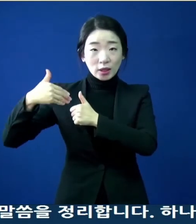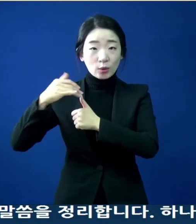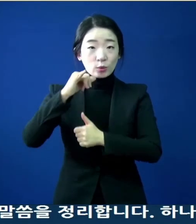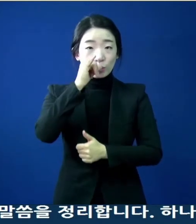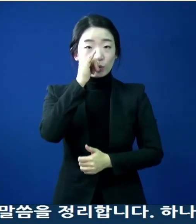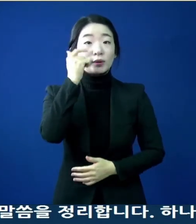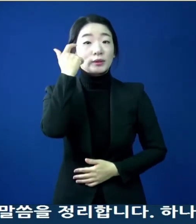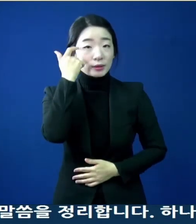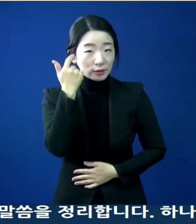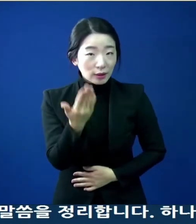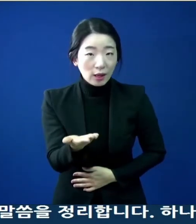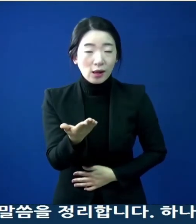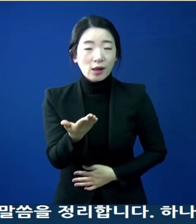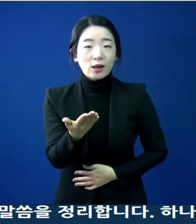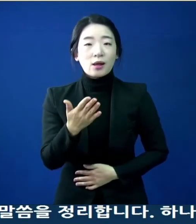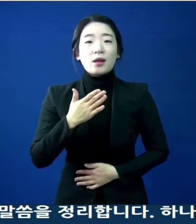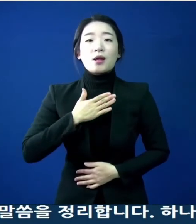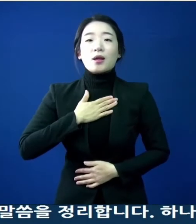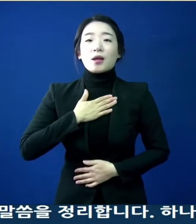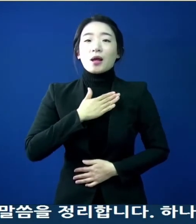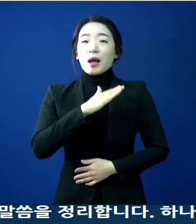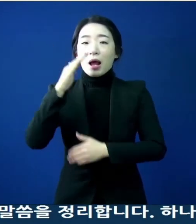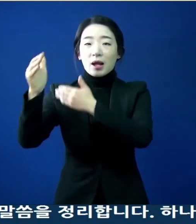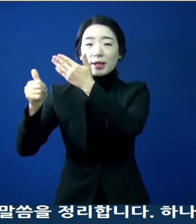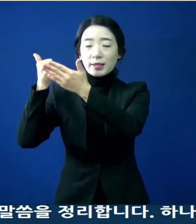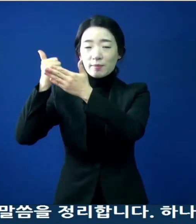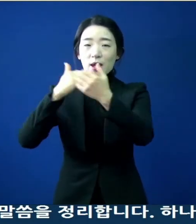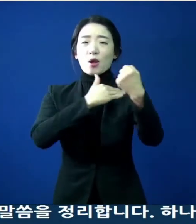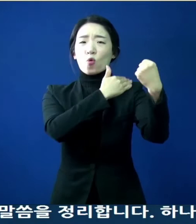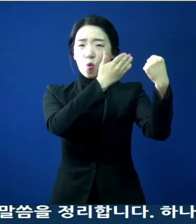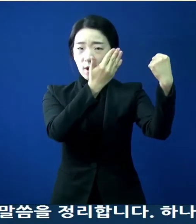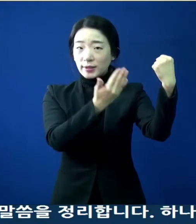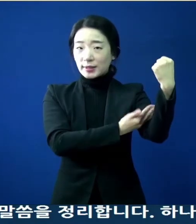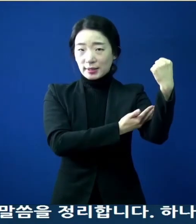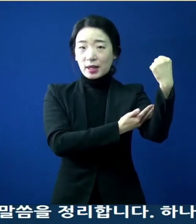권세는 저에게는 하나님께 더 잘